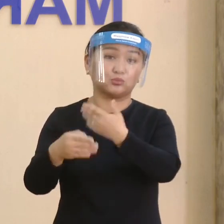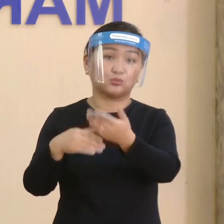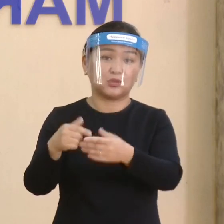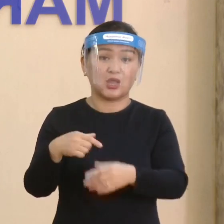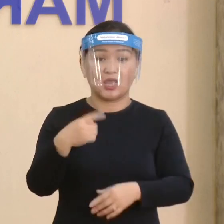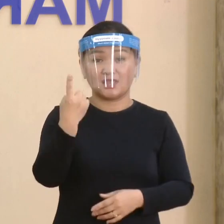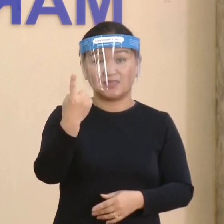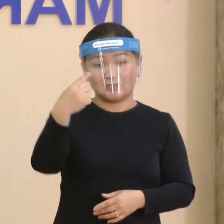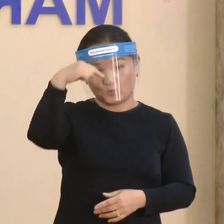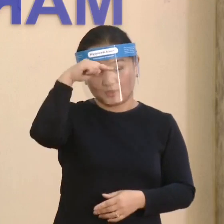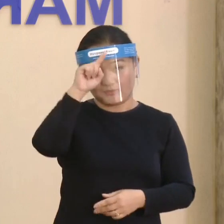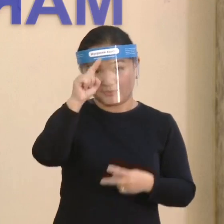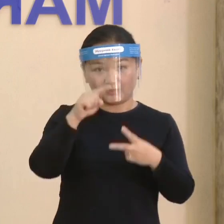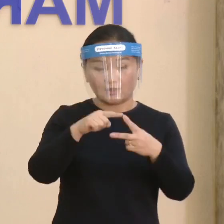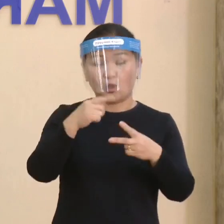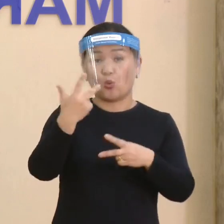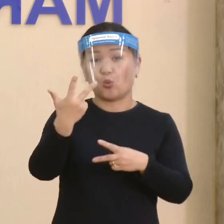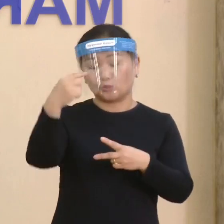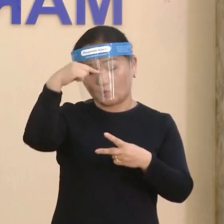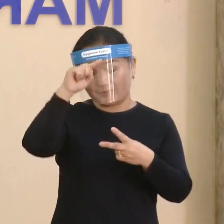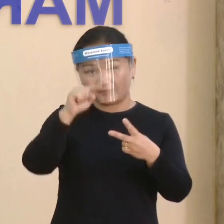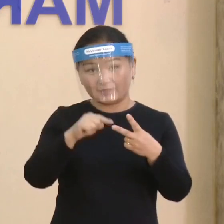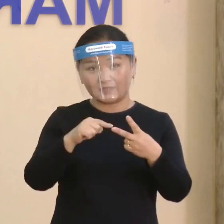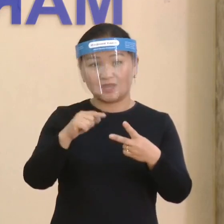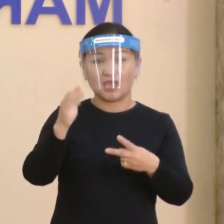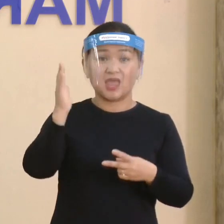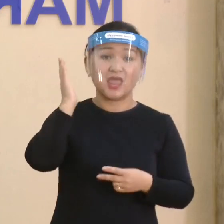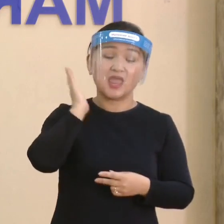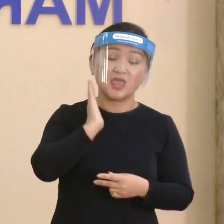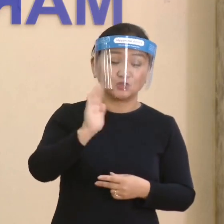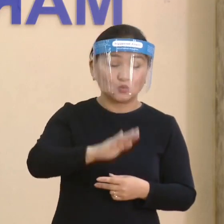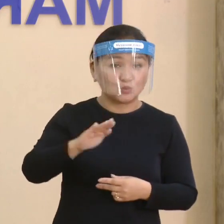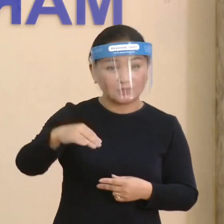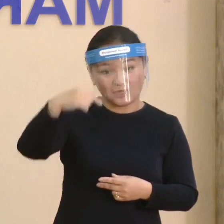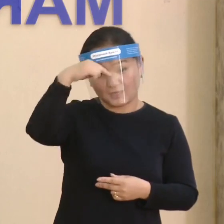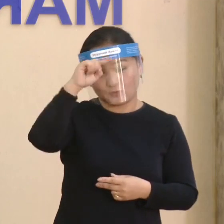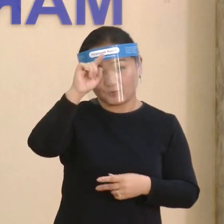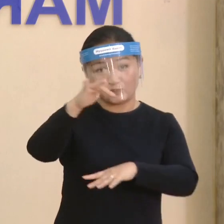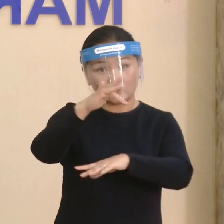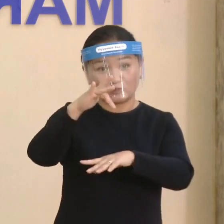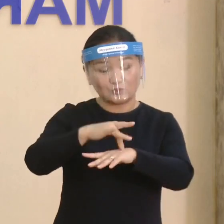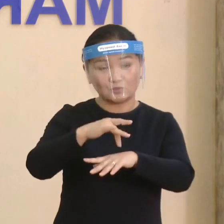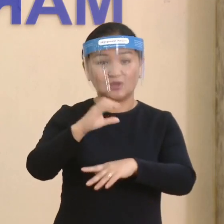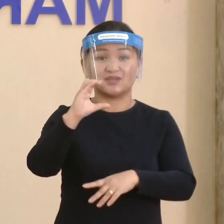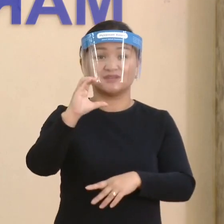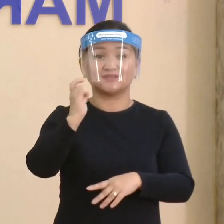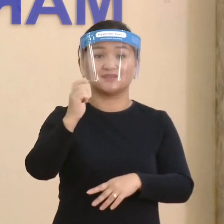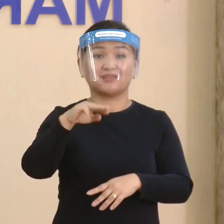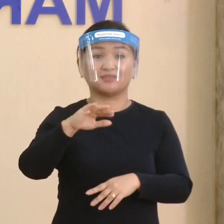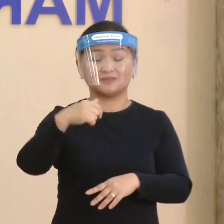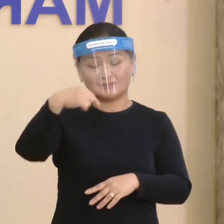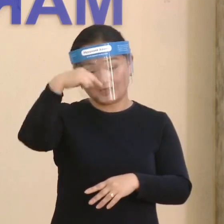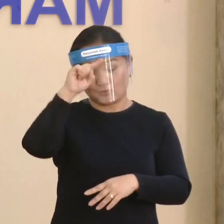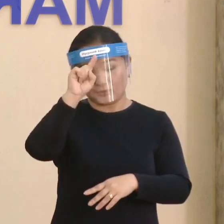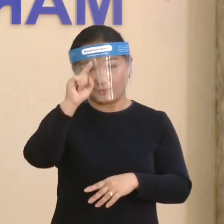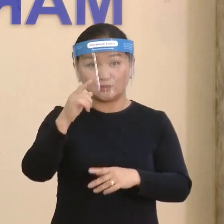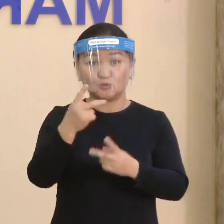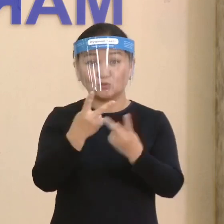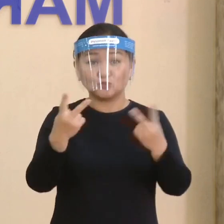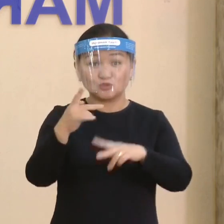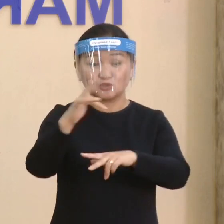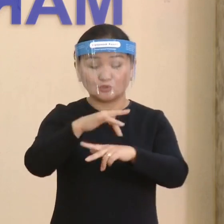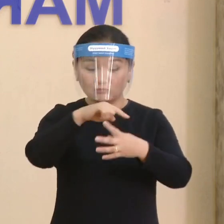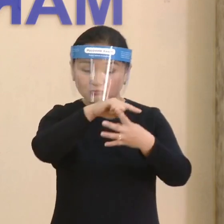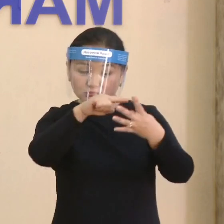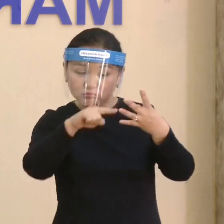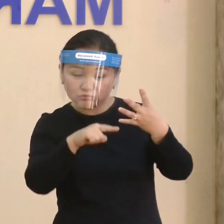Улсын 1-р төв эмнэлэг, 3-р эмнэлэг, их хүүхдийн эрүүл мэндийн төв, сэтгцийн эрүүл мэндийн үндэсний төвийн эмчнэр өнгөрсөн 7 хоногт